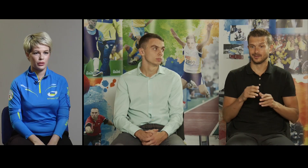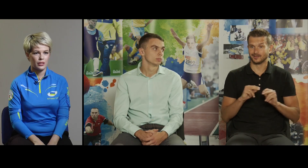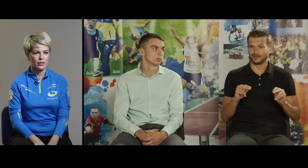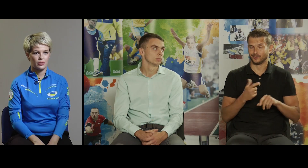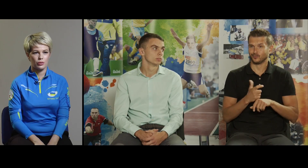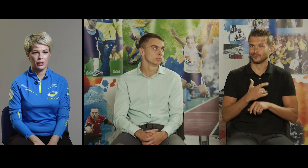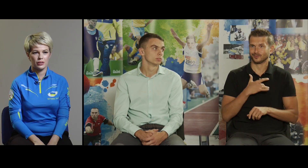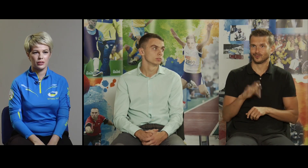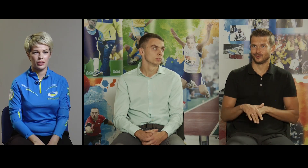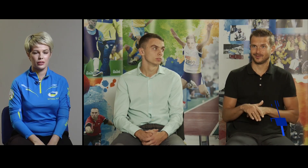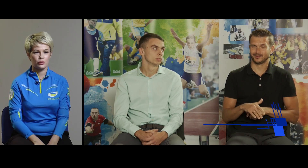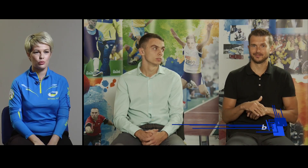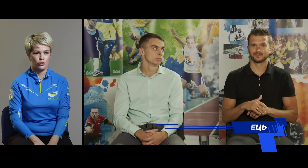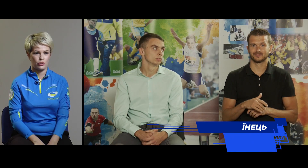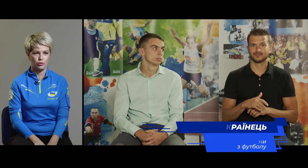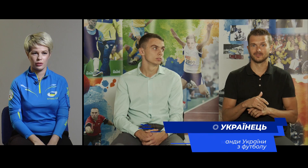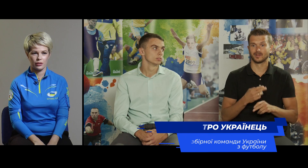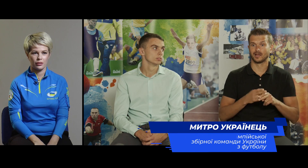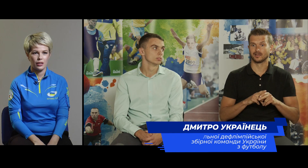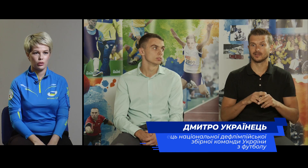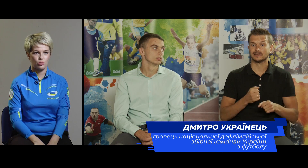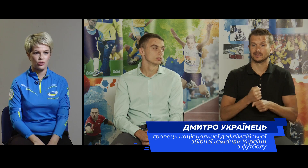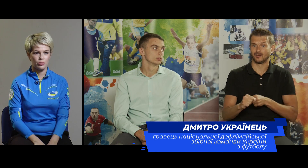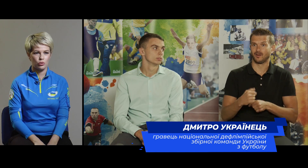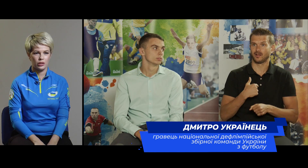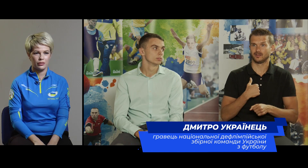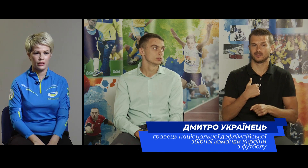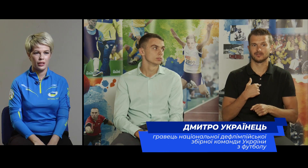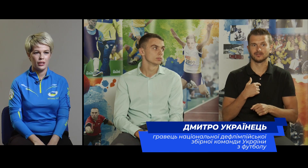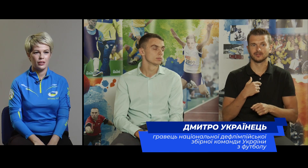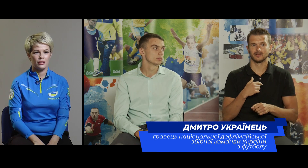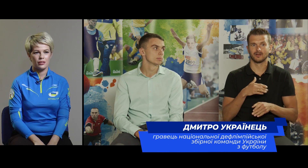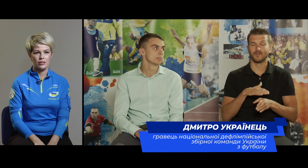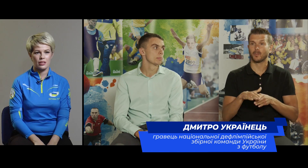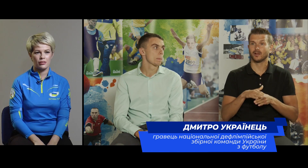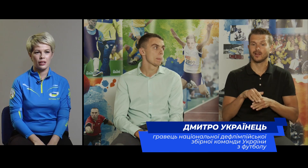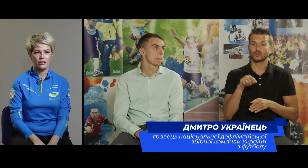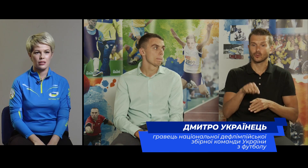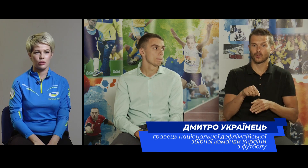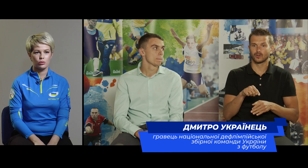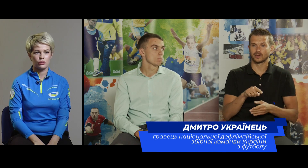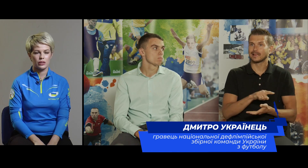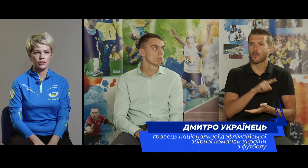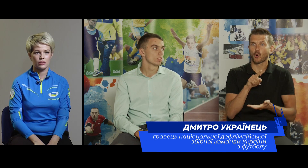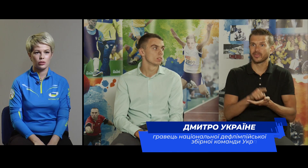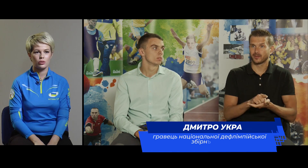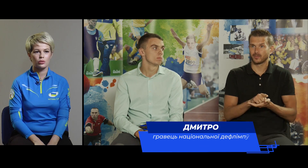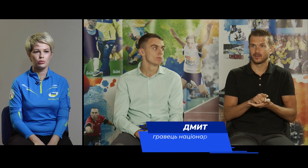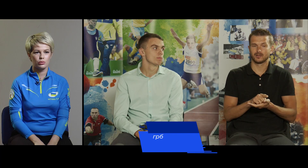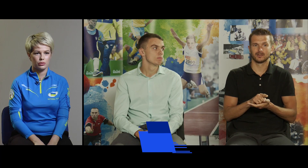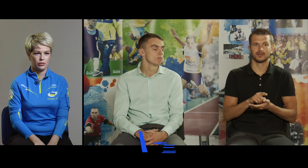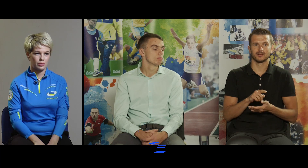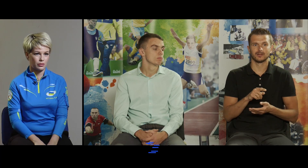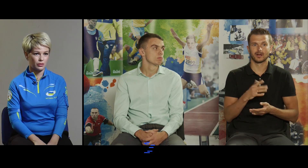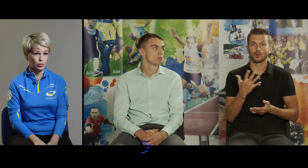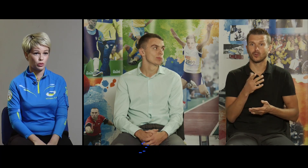Дійсно, у нас в команді тренер дуже строгий, дуже вимогливий і заставляє нас виконувати